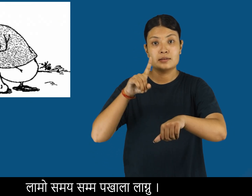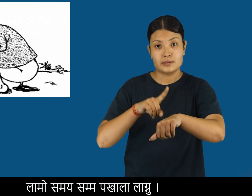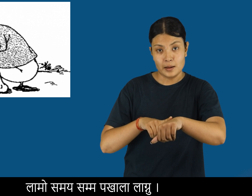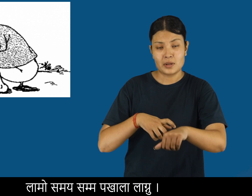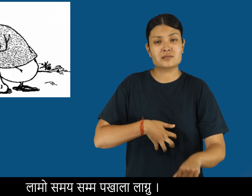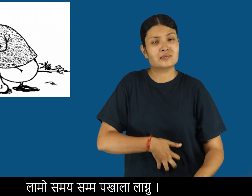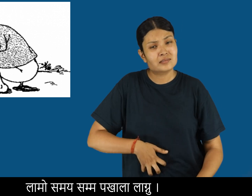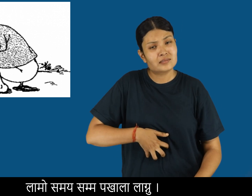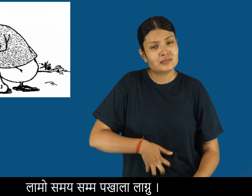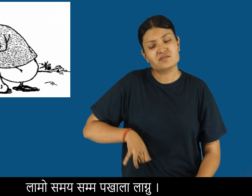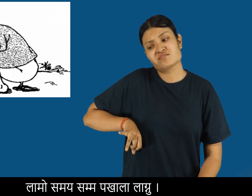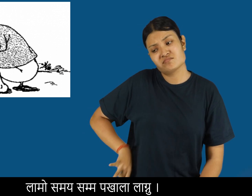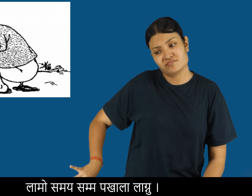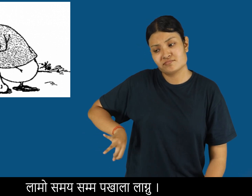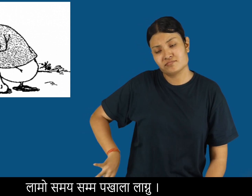लामो समयसम्म पखाला लाग्नु,